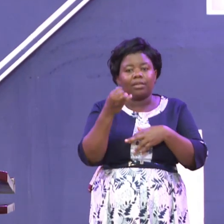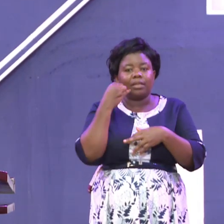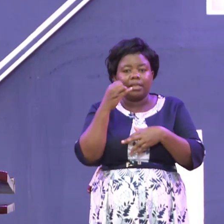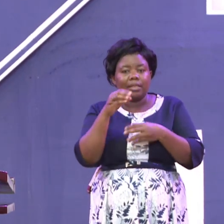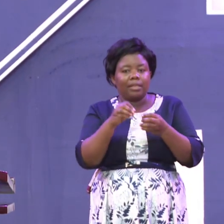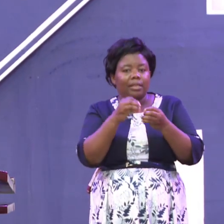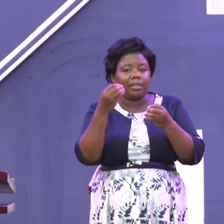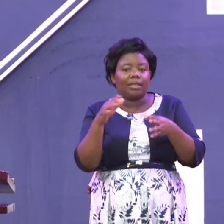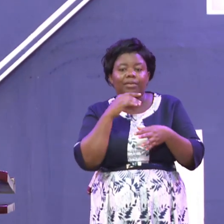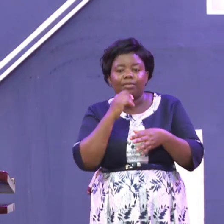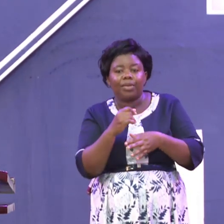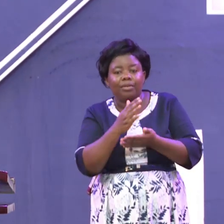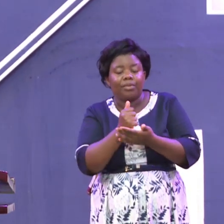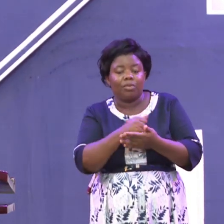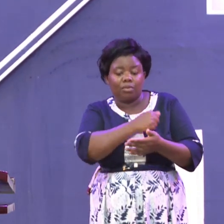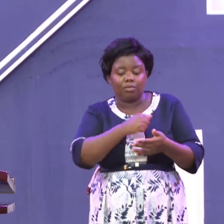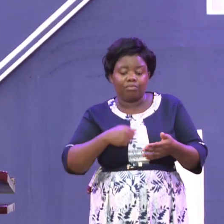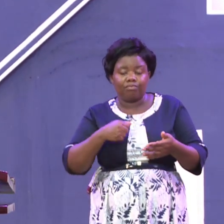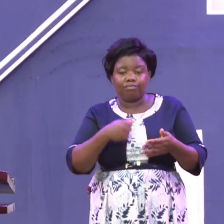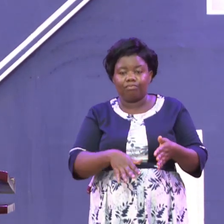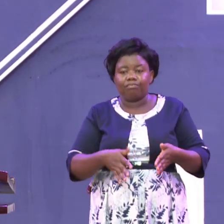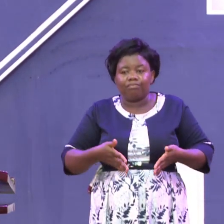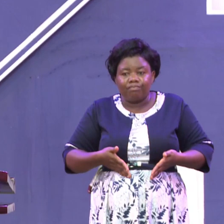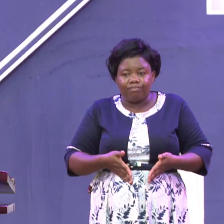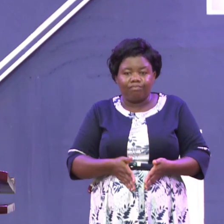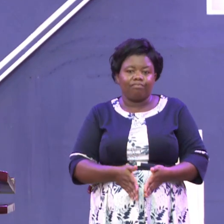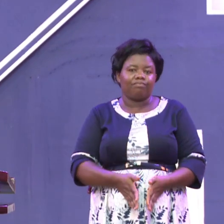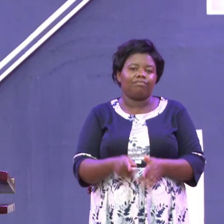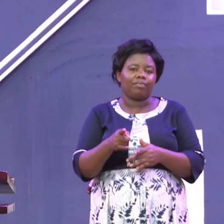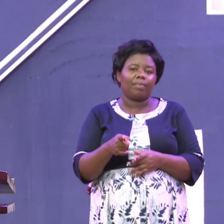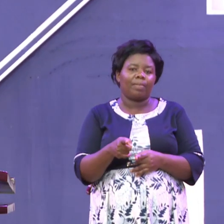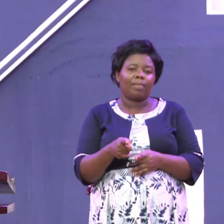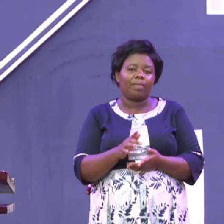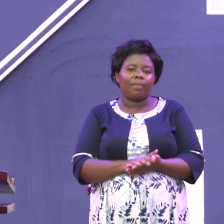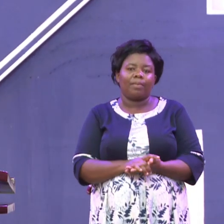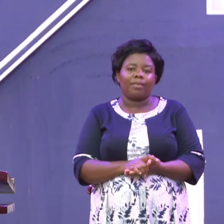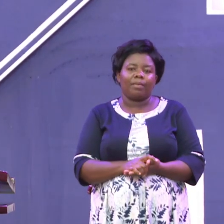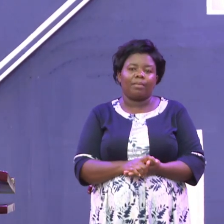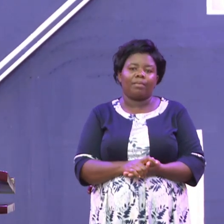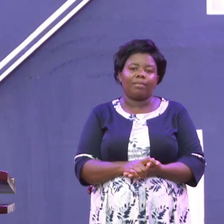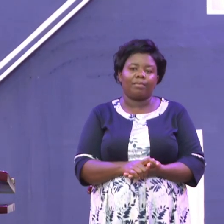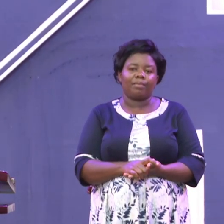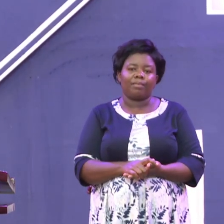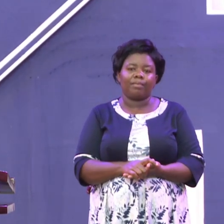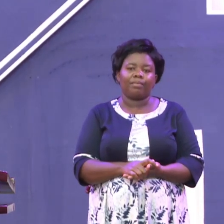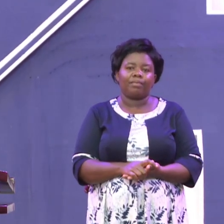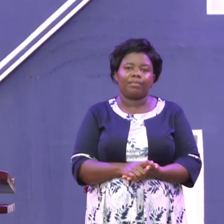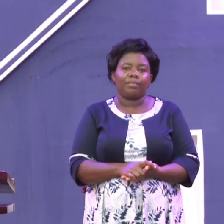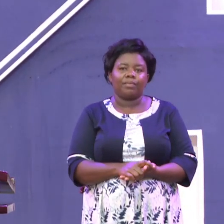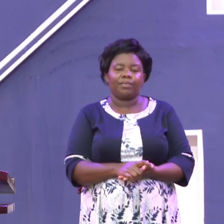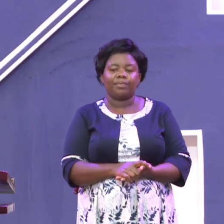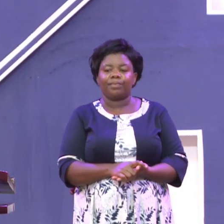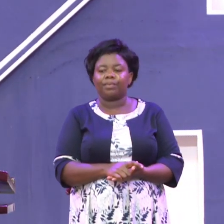mukyala ng'abantu abalala bwe bazalibwa mu process yemu naye Yesu gye yakola ki ye paati gye bayita